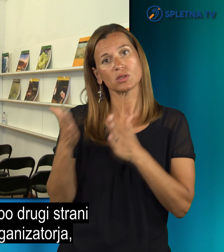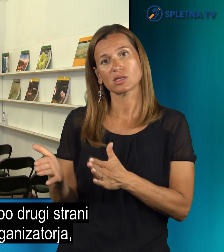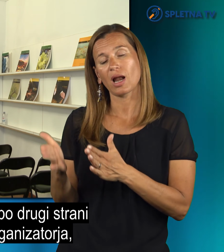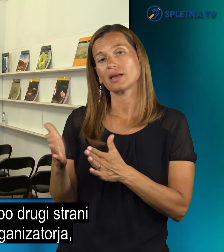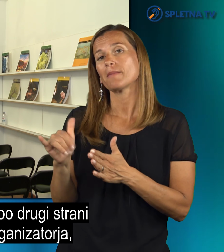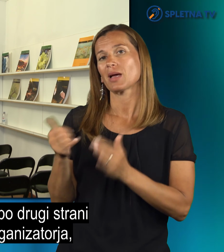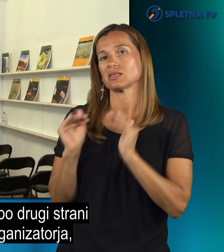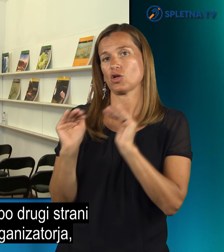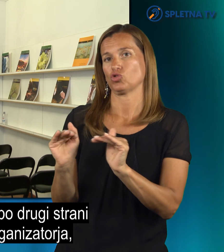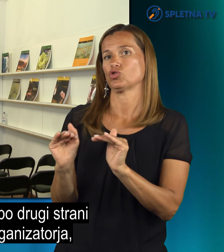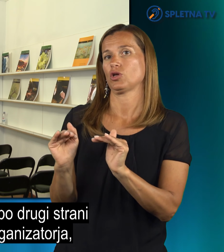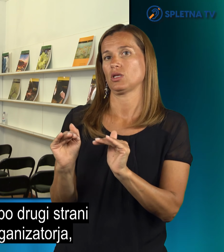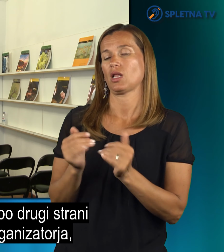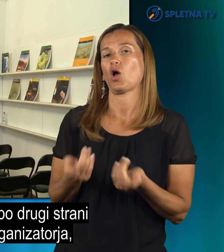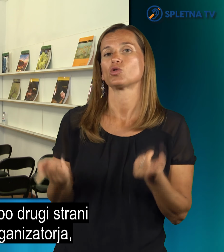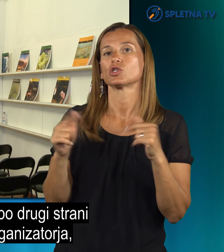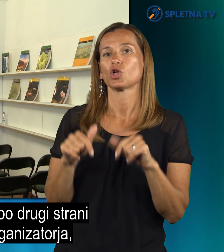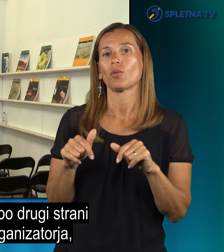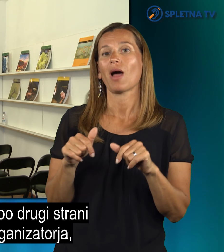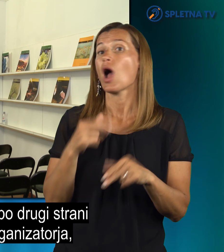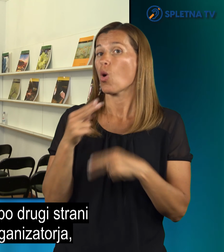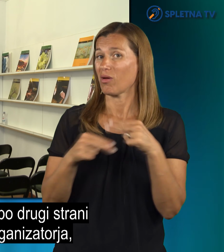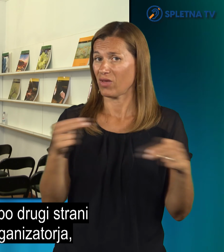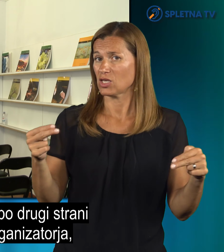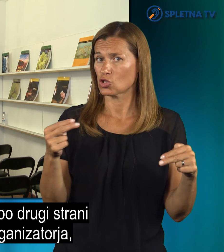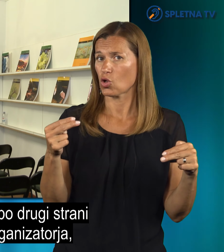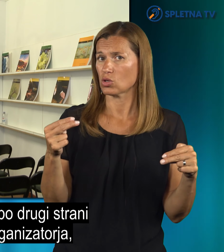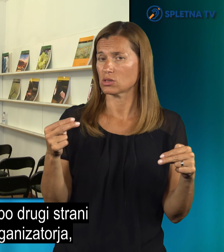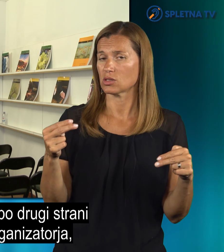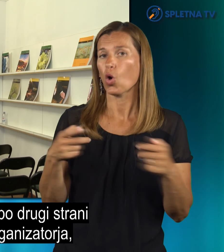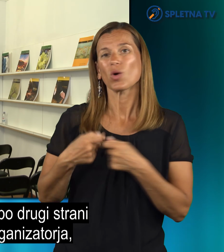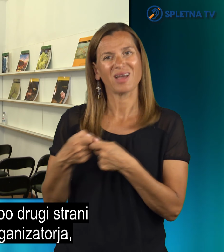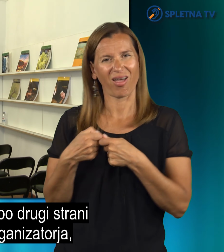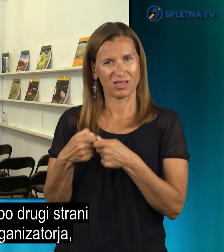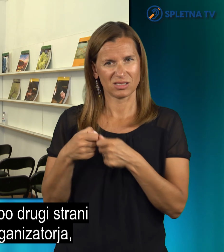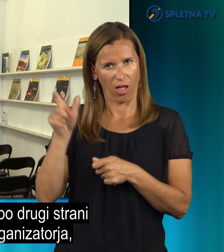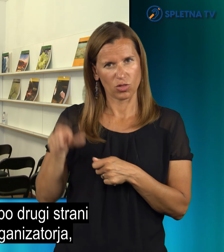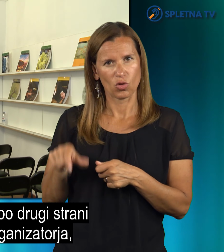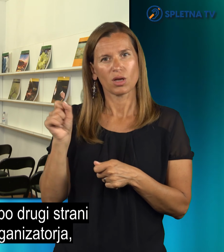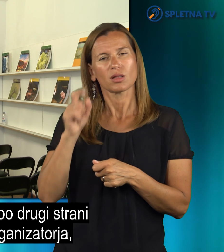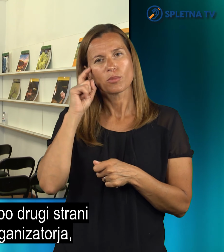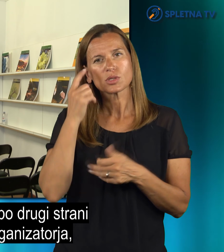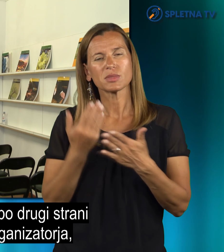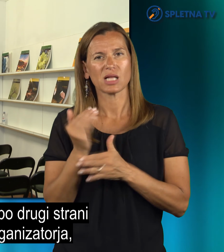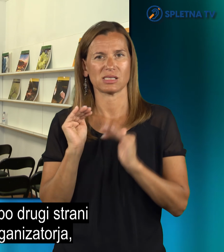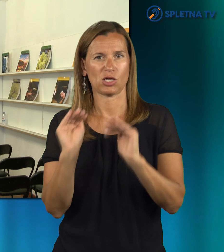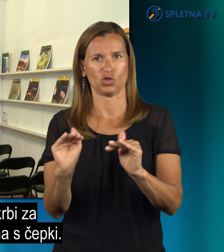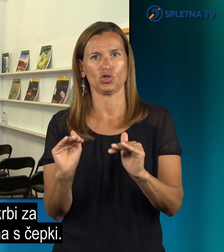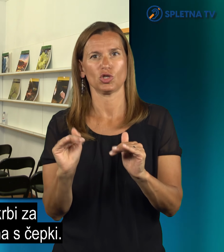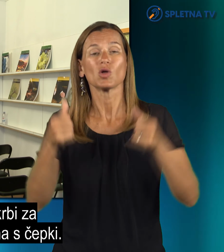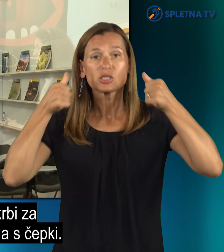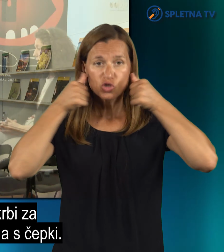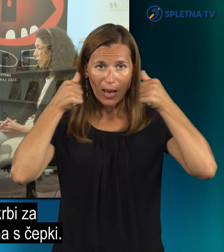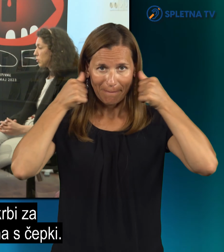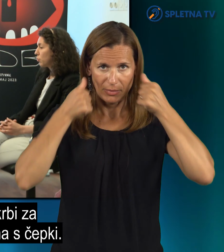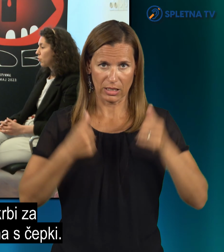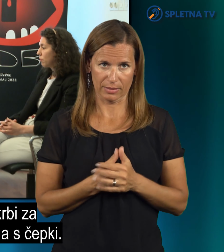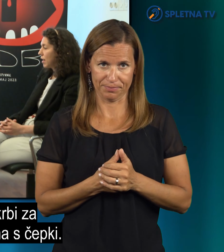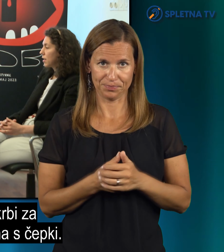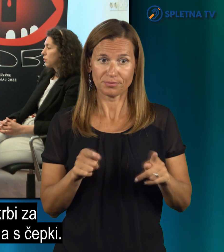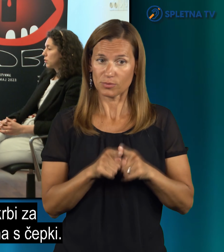drugi strani zaščita oziroma obveznost nekega organizatorja, da poskrbi za